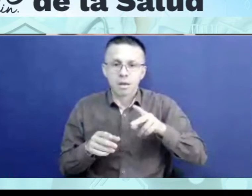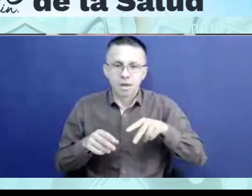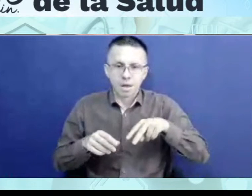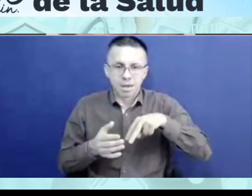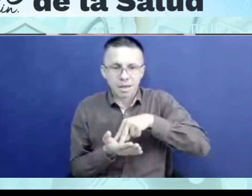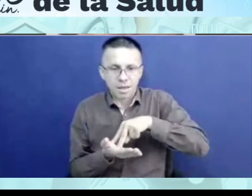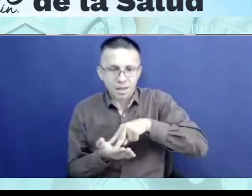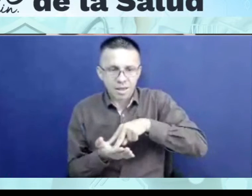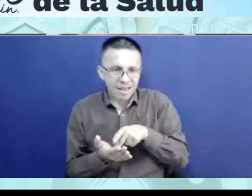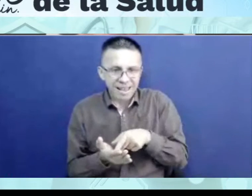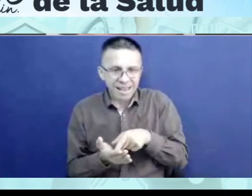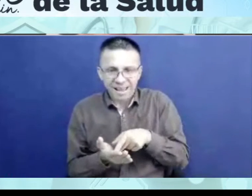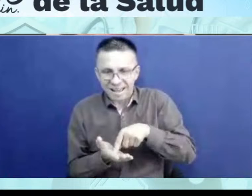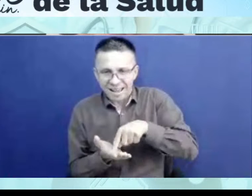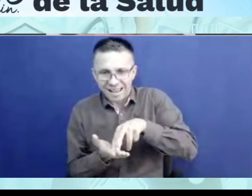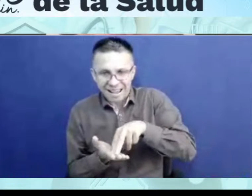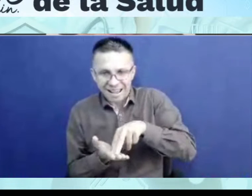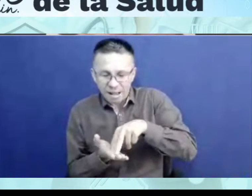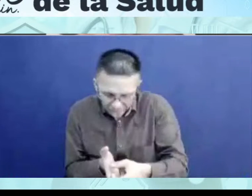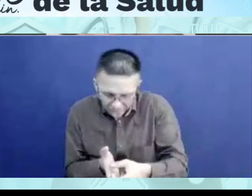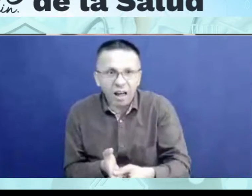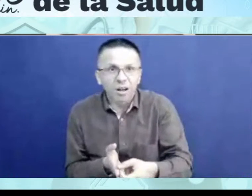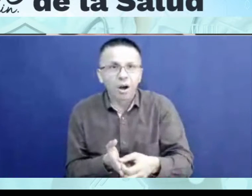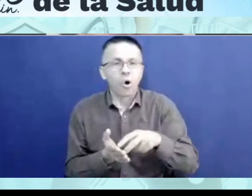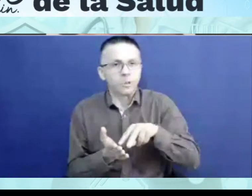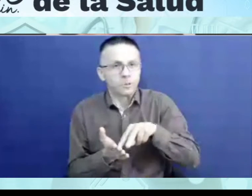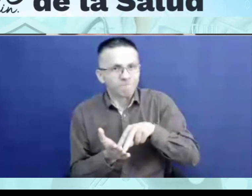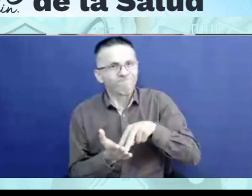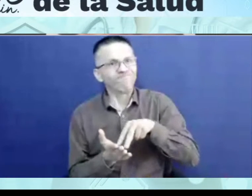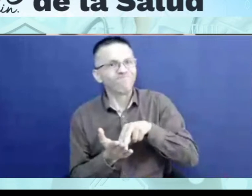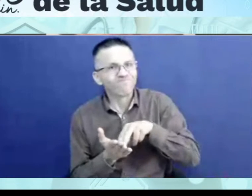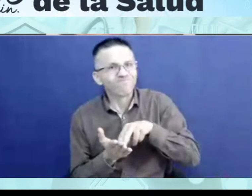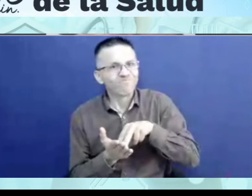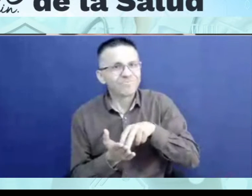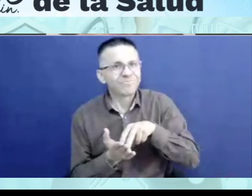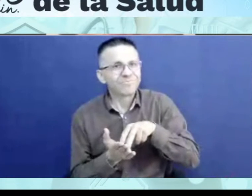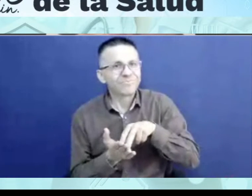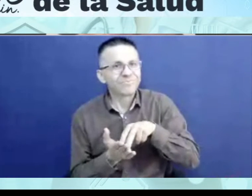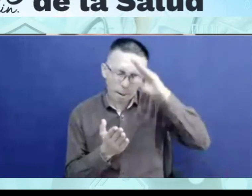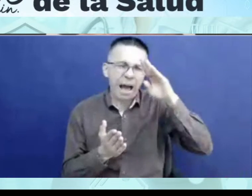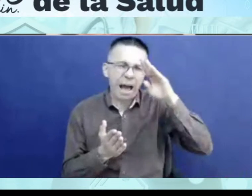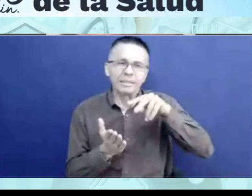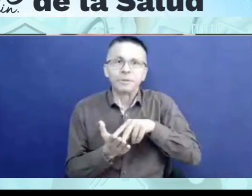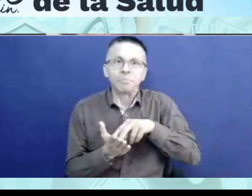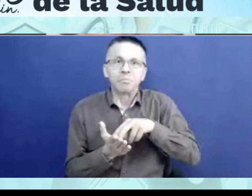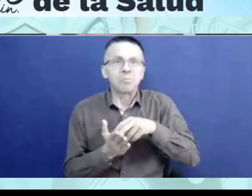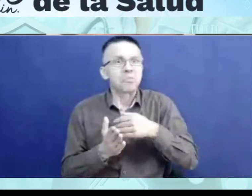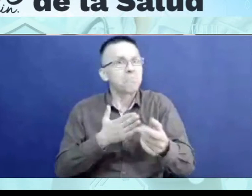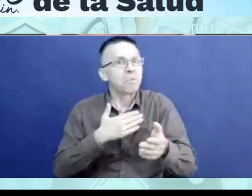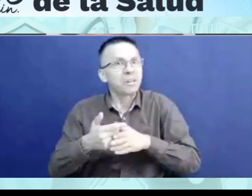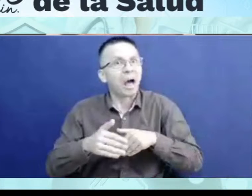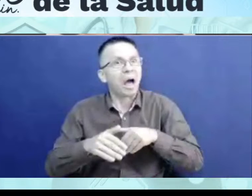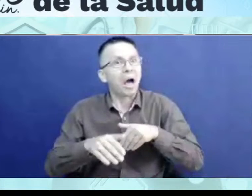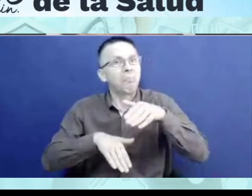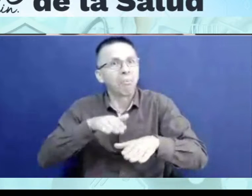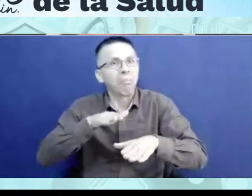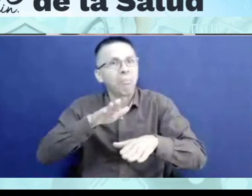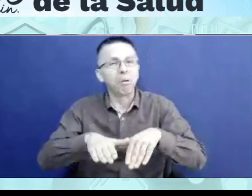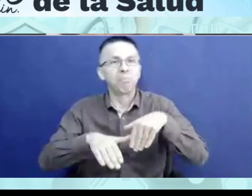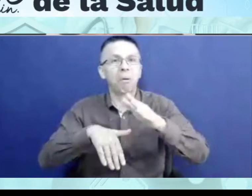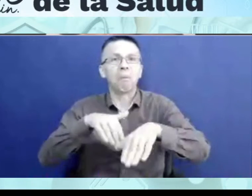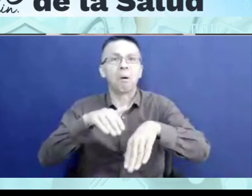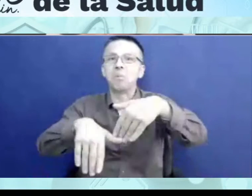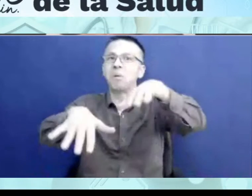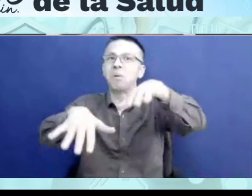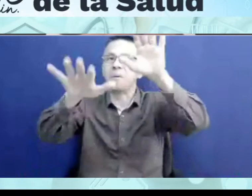interesante, que estamos activando voluntades. Estamos activando voluntades en los territorios, consejero, nuestra presencia completa en los